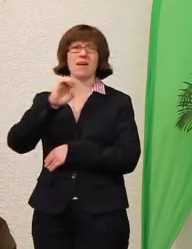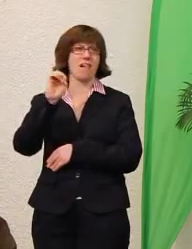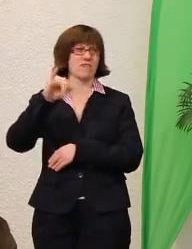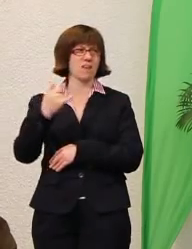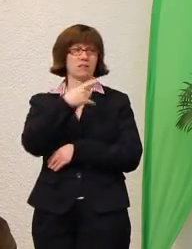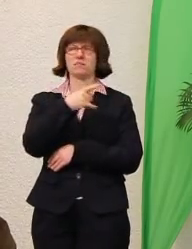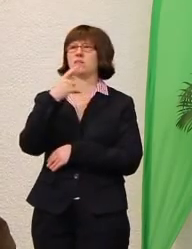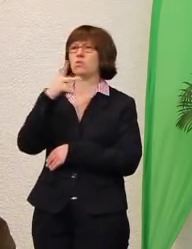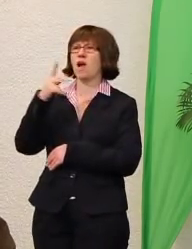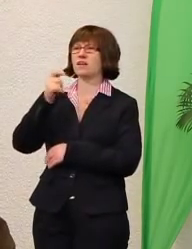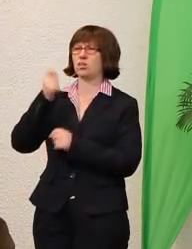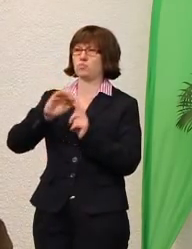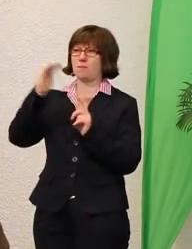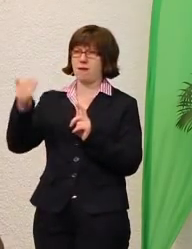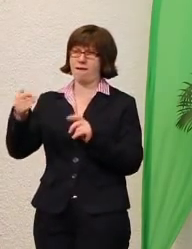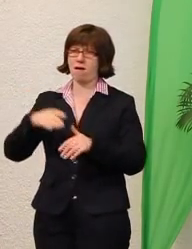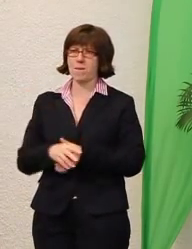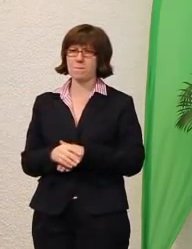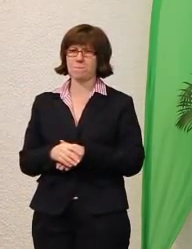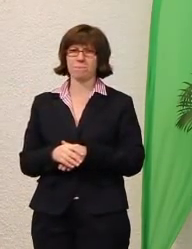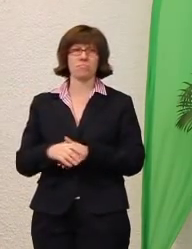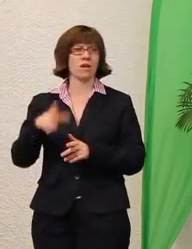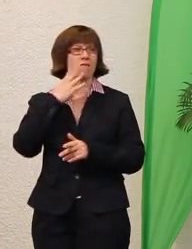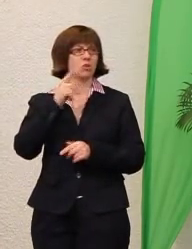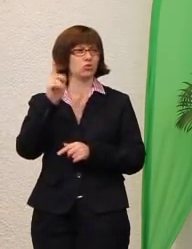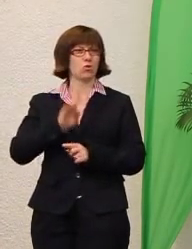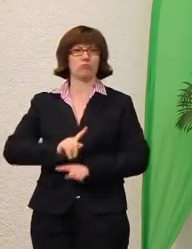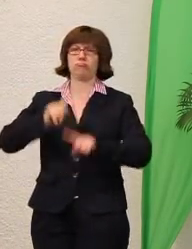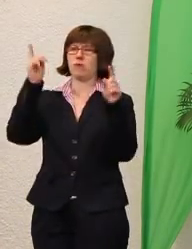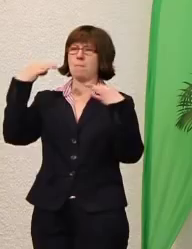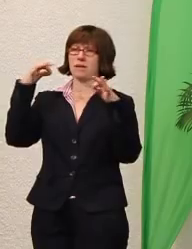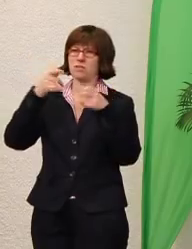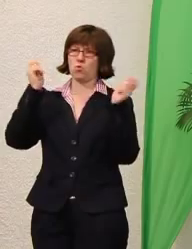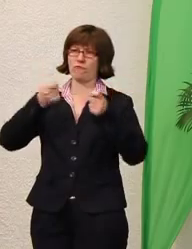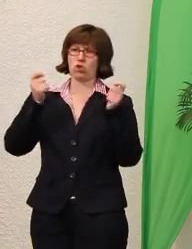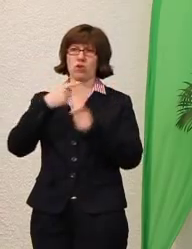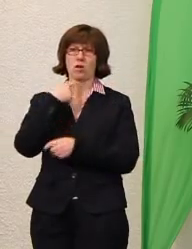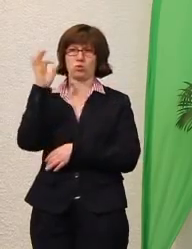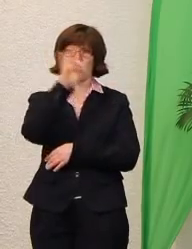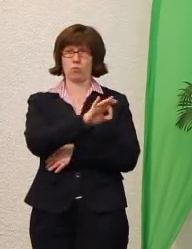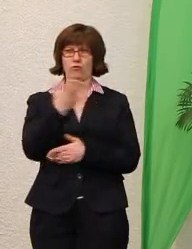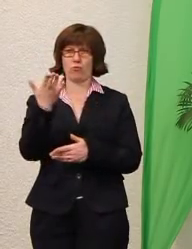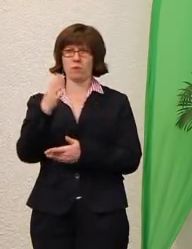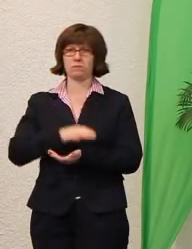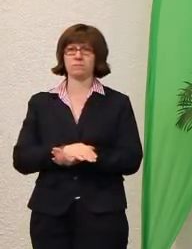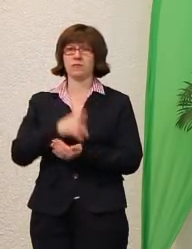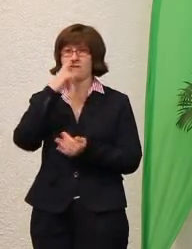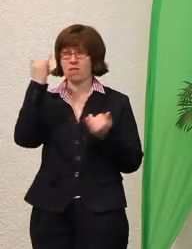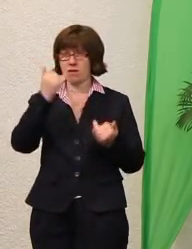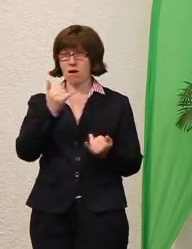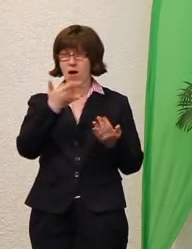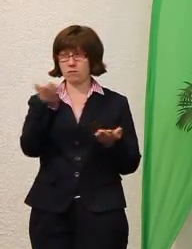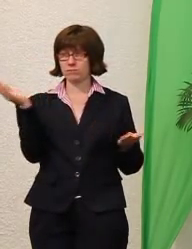und Katrin Schildberger. Ich bitte euch, diesem Präsidiumsvorschlag eure Zustimmung zu geben. Wenn das der Fall